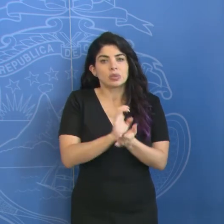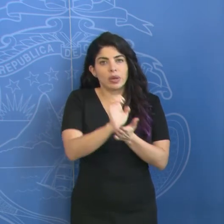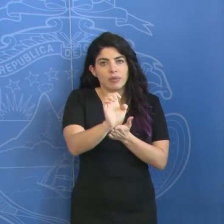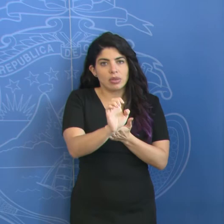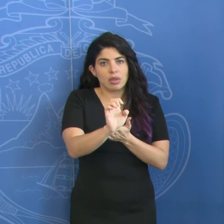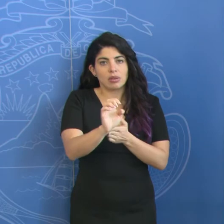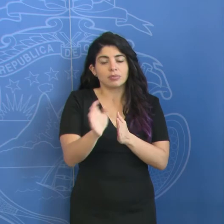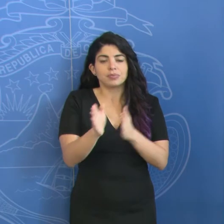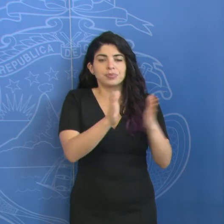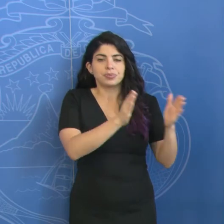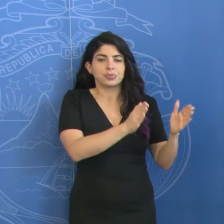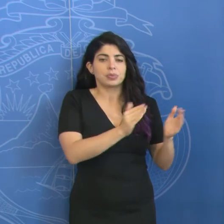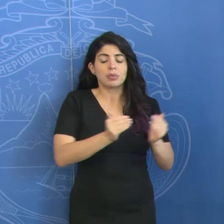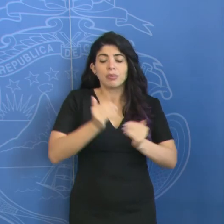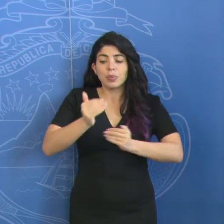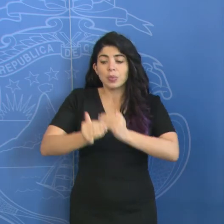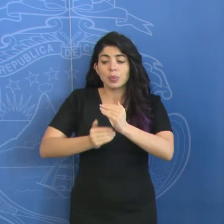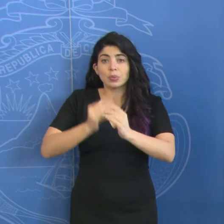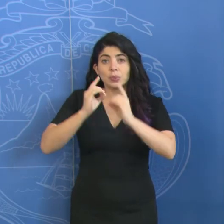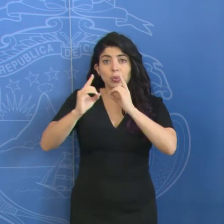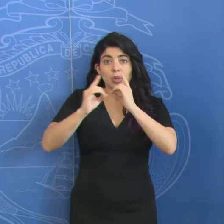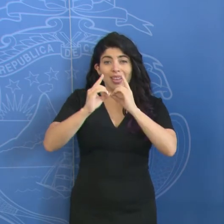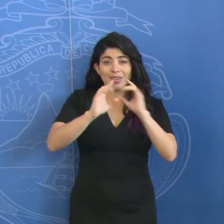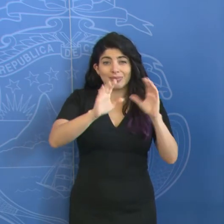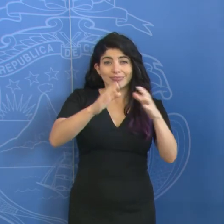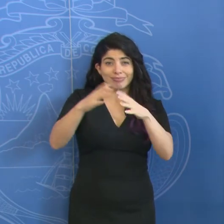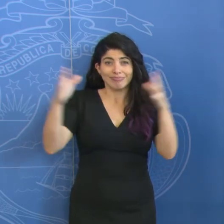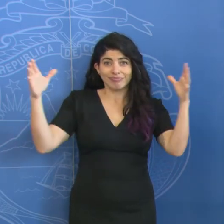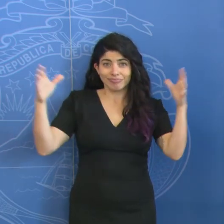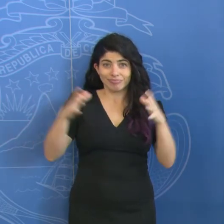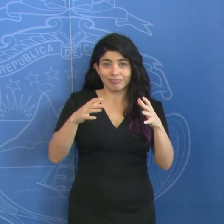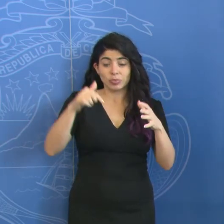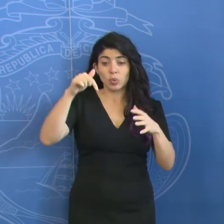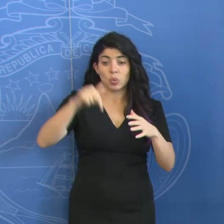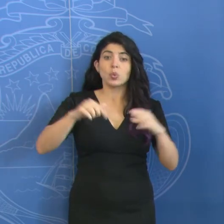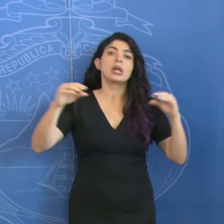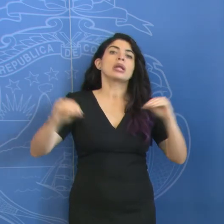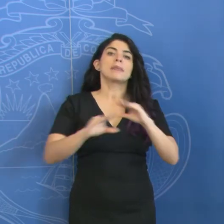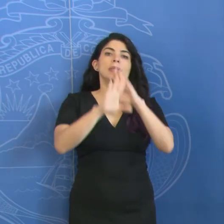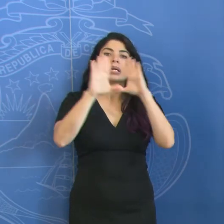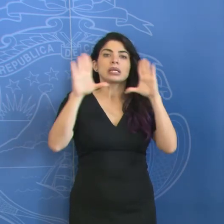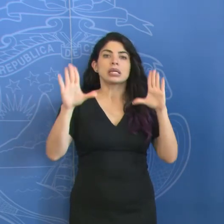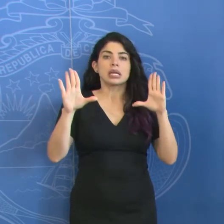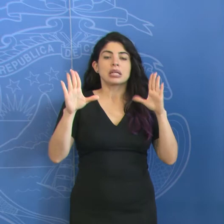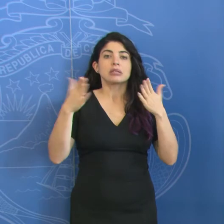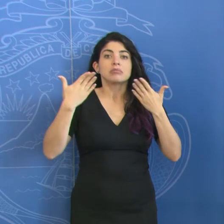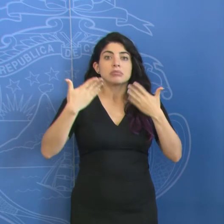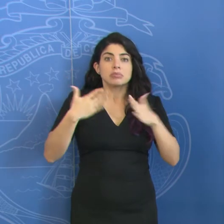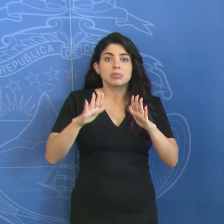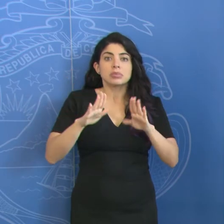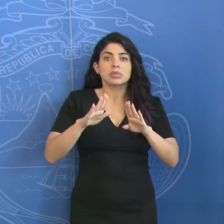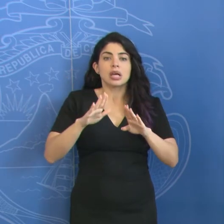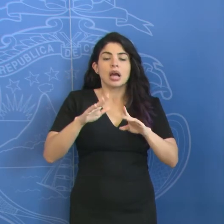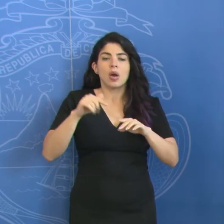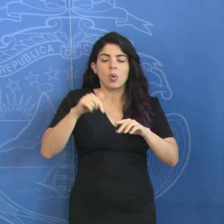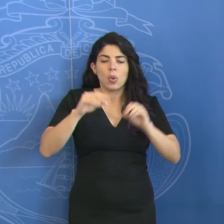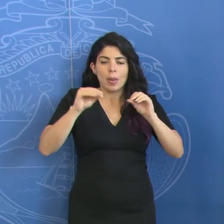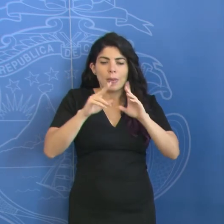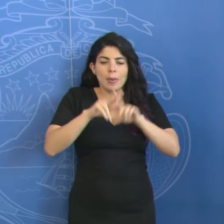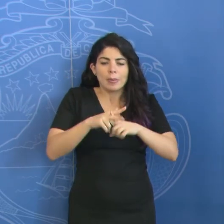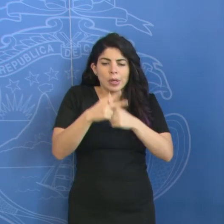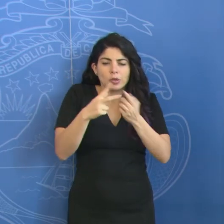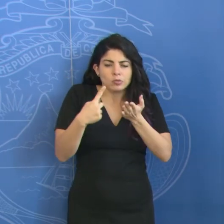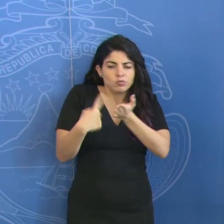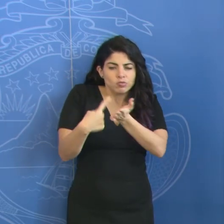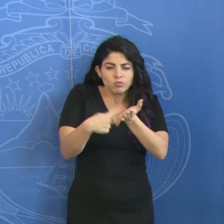el proceso de diálogo multisectorial, queremos indicar que en esta mañana hemos podido ya entrar a las